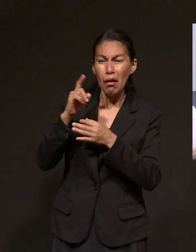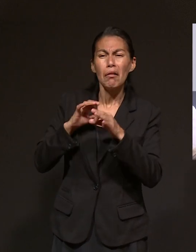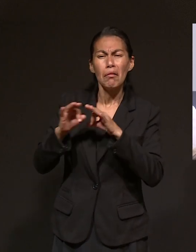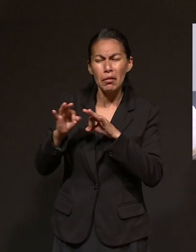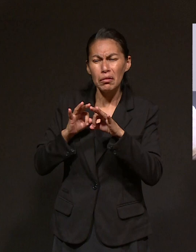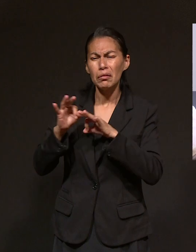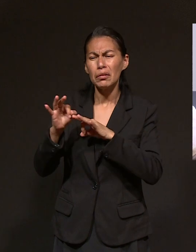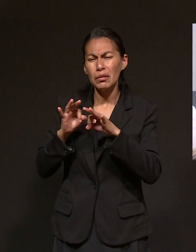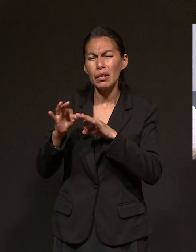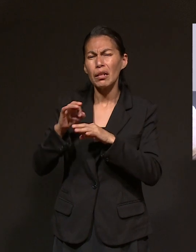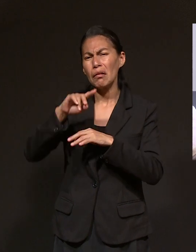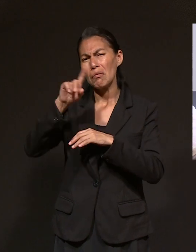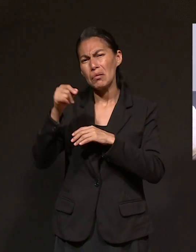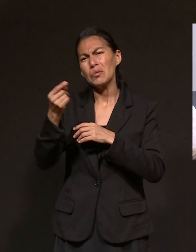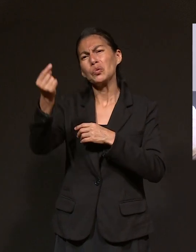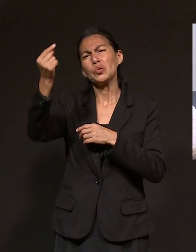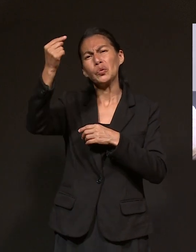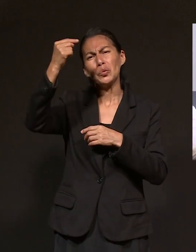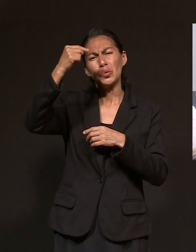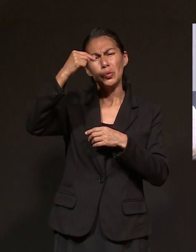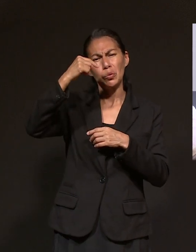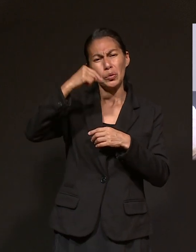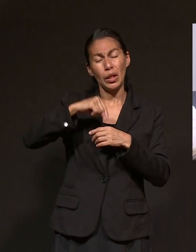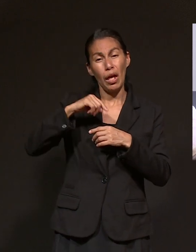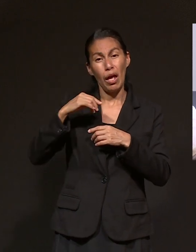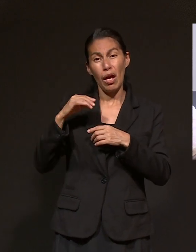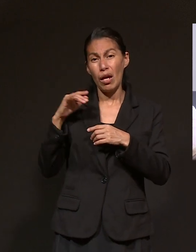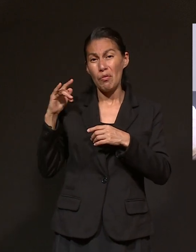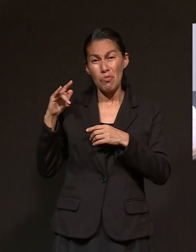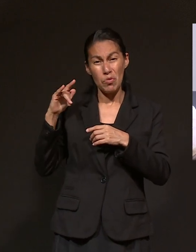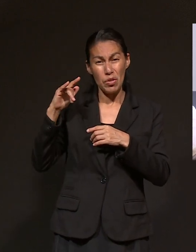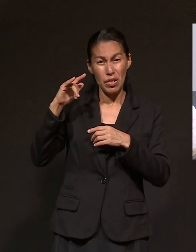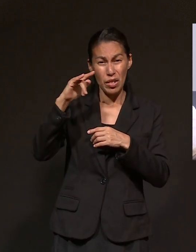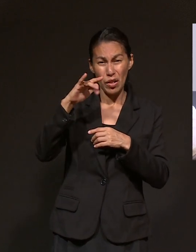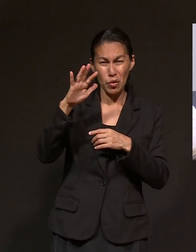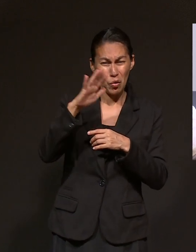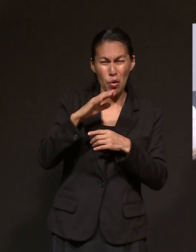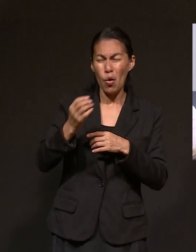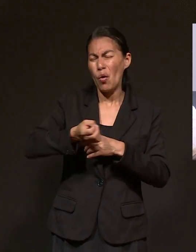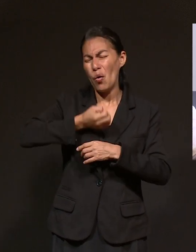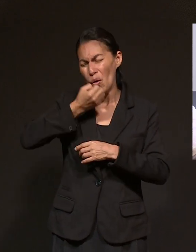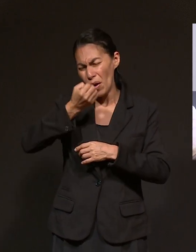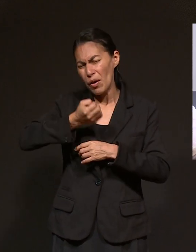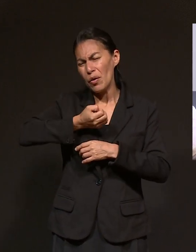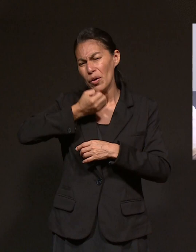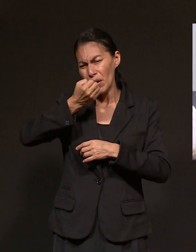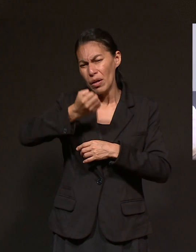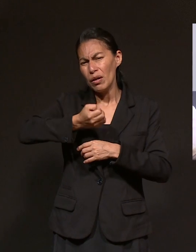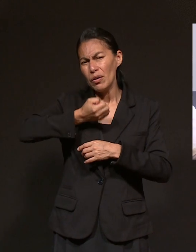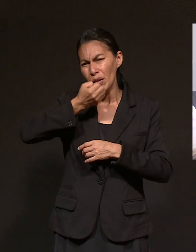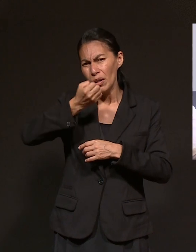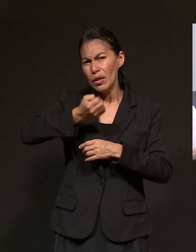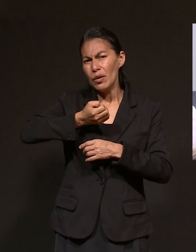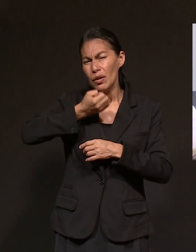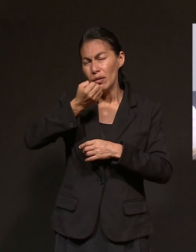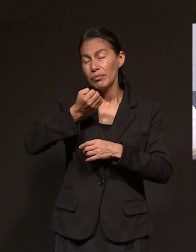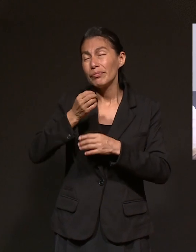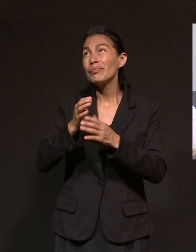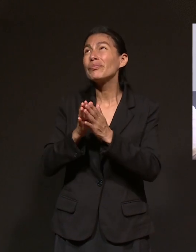Y considero yo, esa es una oración que Dios me respondió de una manera que yo no esperaba.